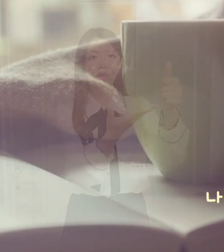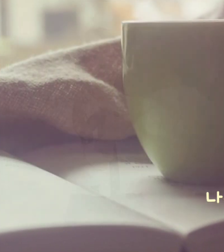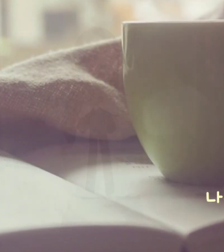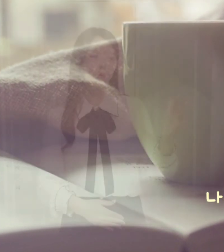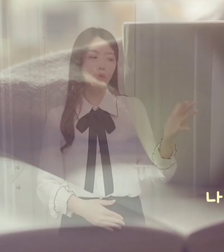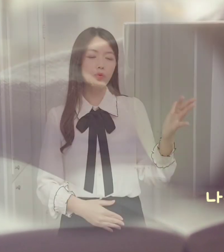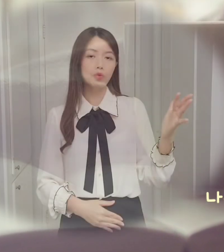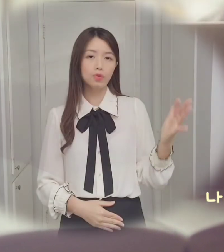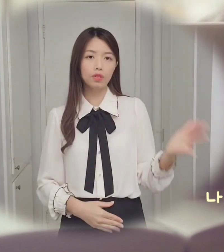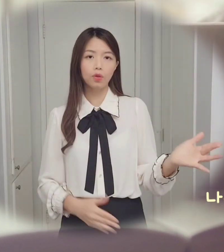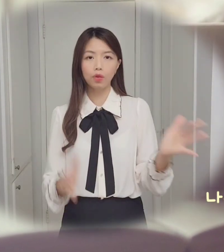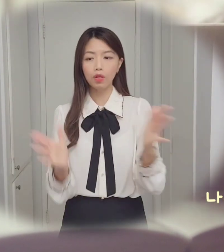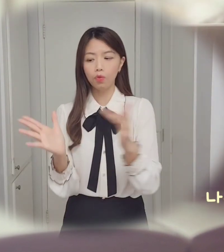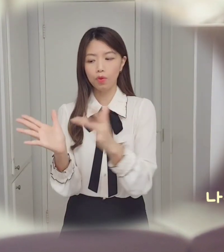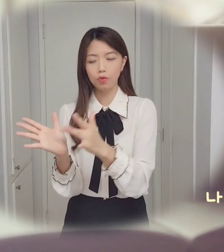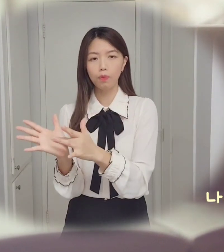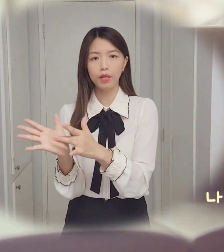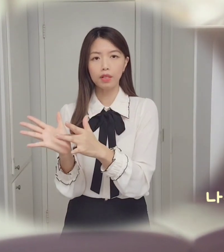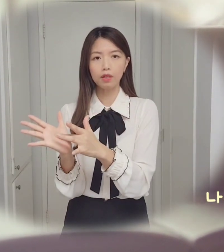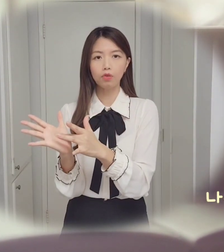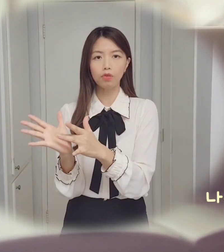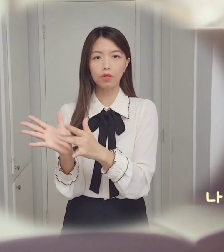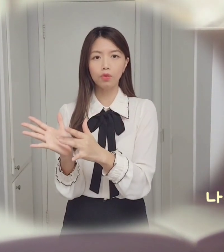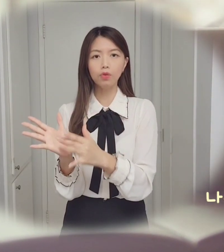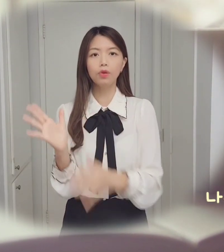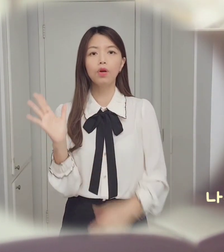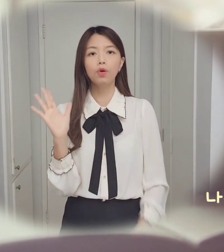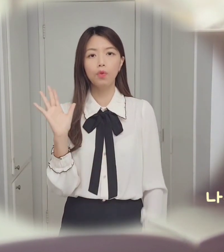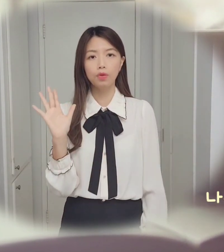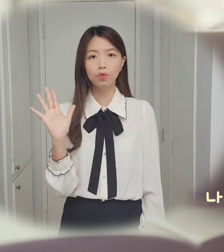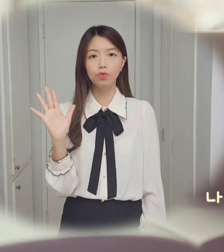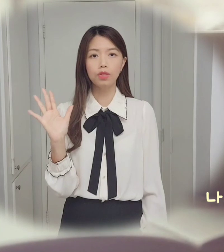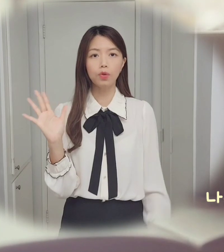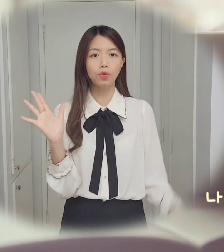뜻의 수어는요, 오른손 중지로는 왼손바닥